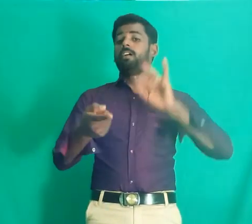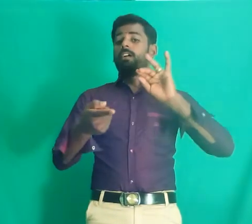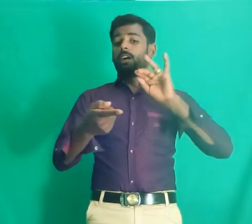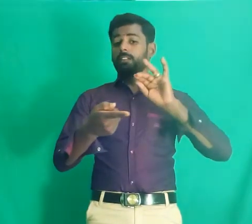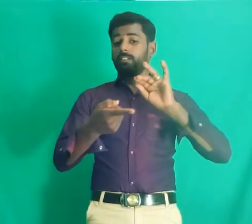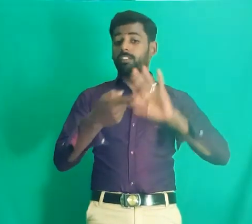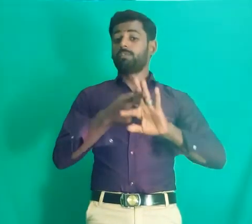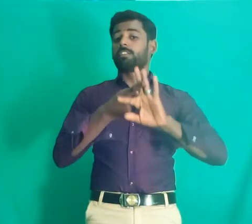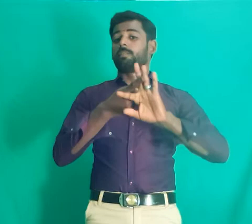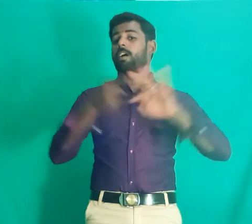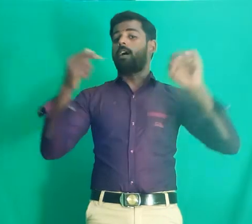அல்து விசுவாசமா